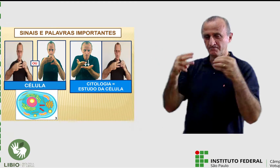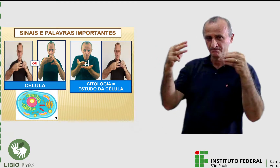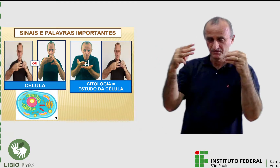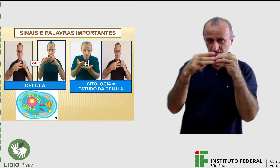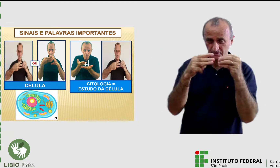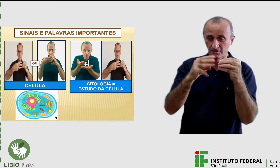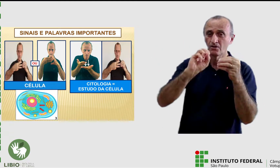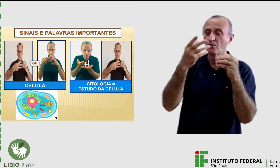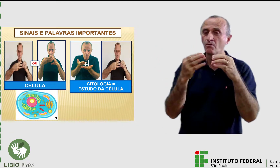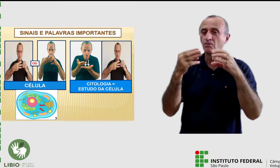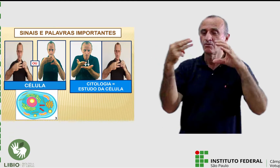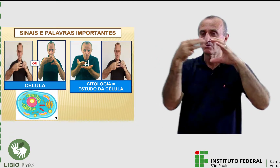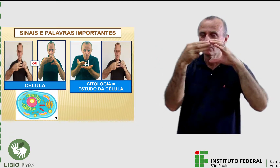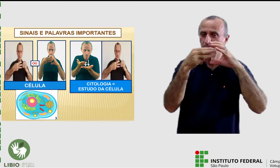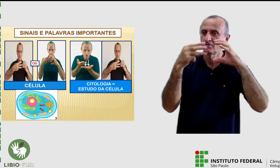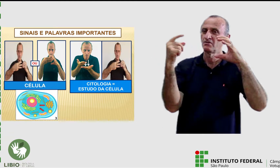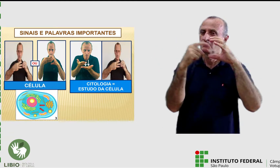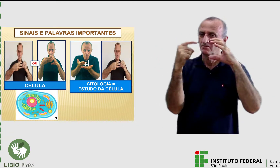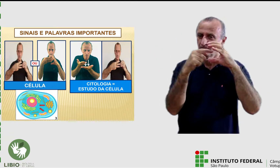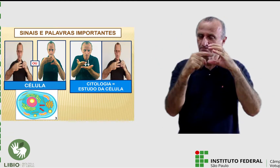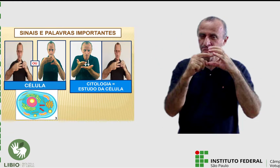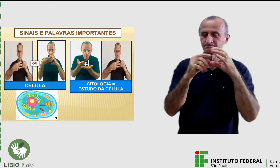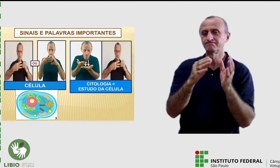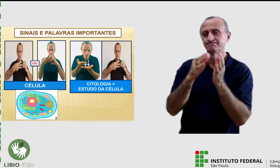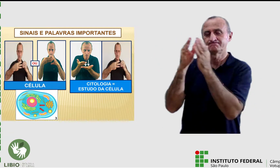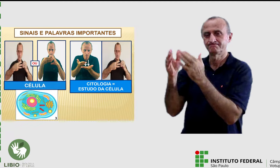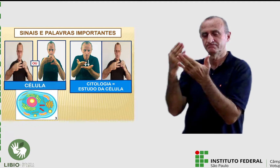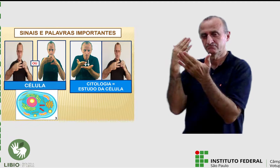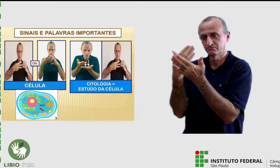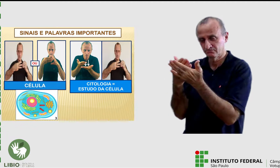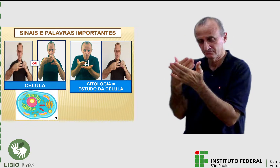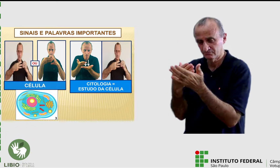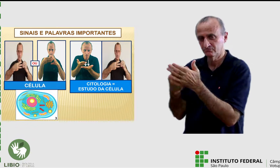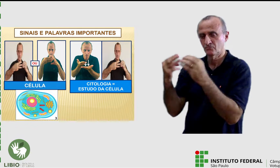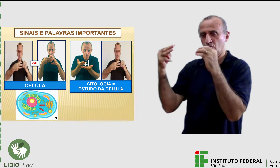ou esse sinal de célula, e ao lado, citologia, o estudo da célula.